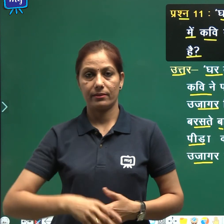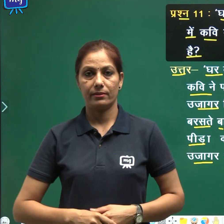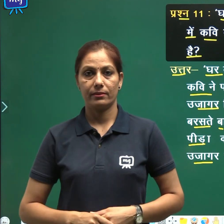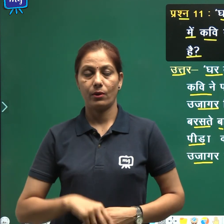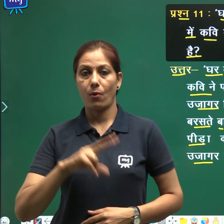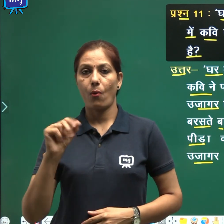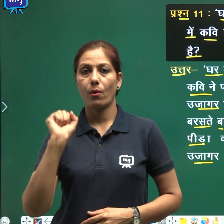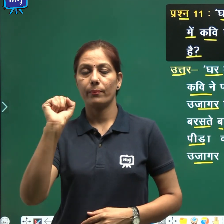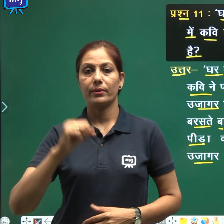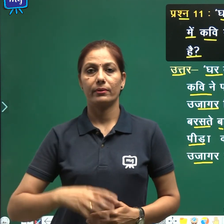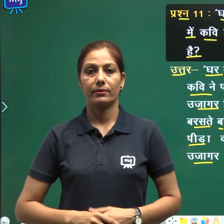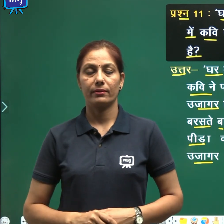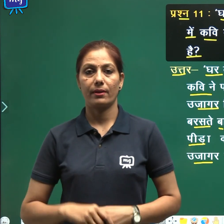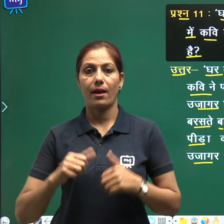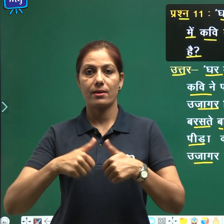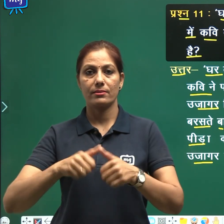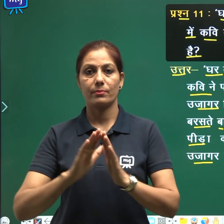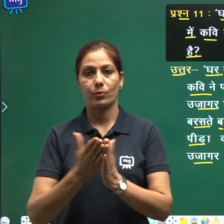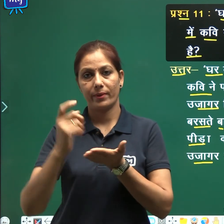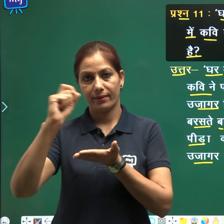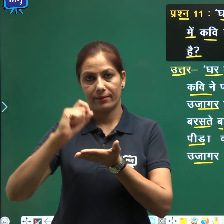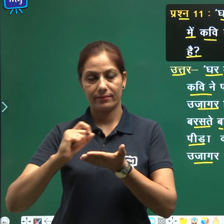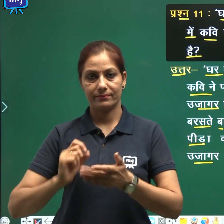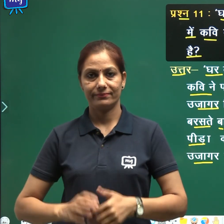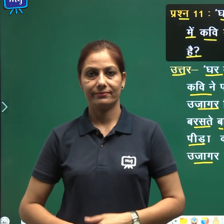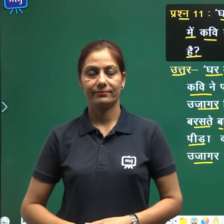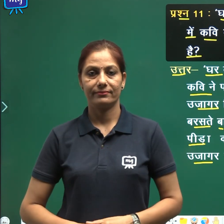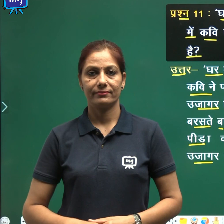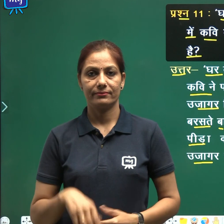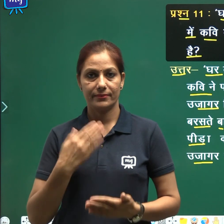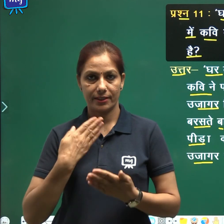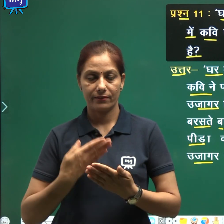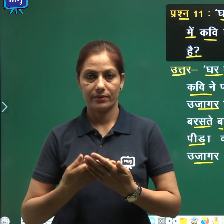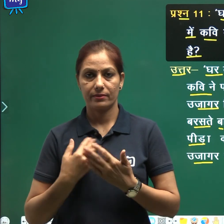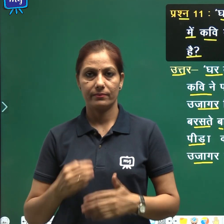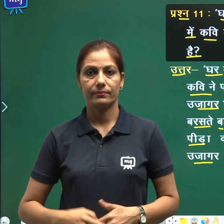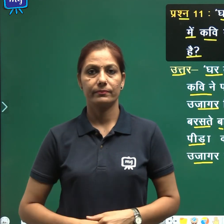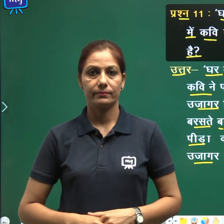और अपनी उत्तर पुस्तिका में लिखें। धन्यवाद।